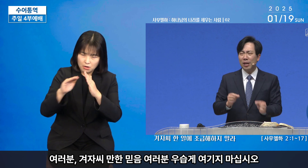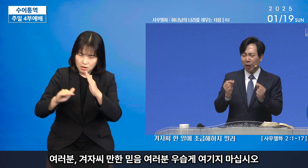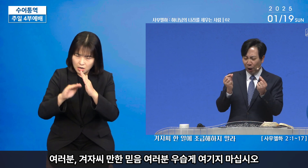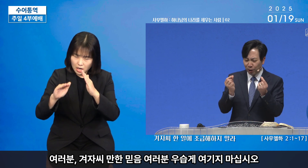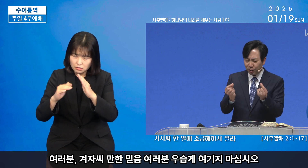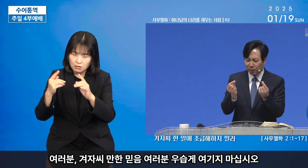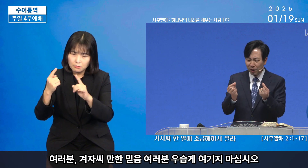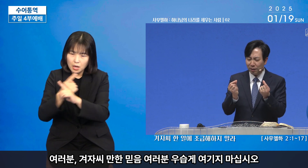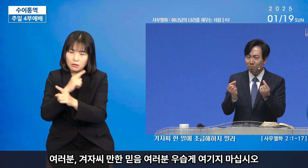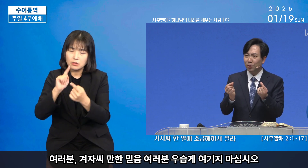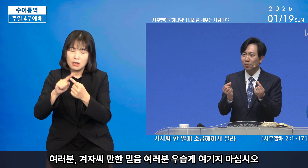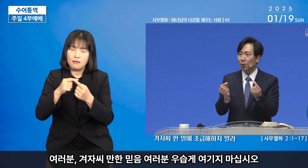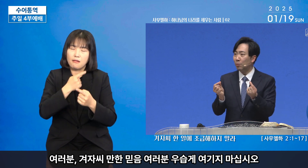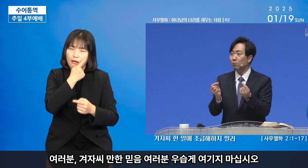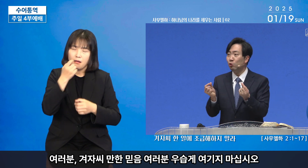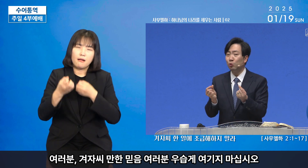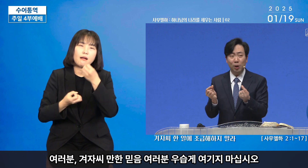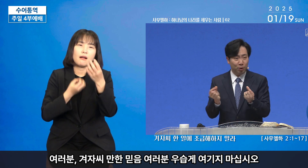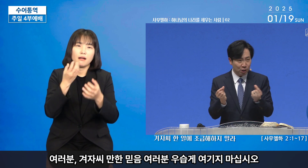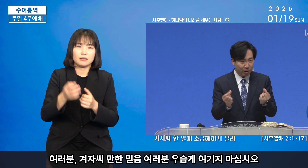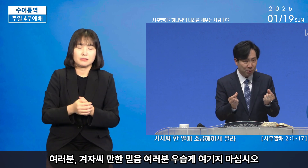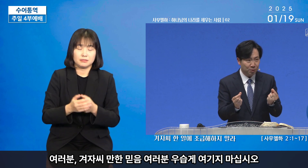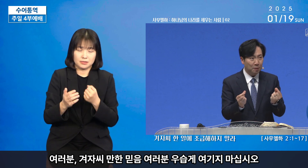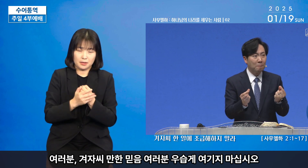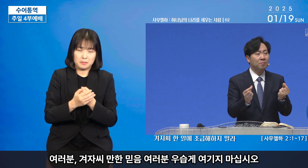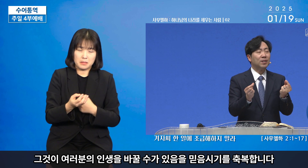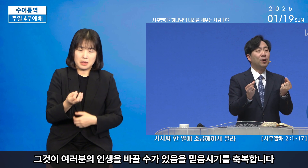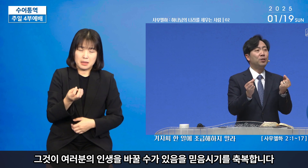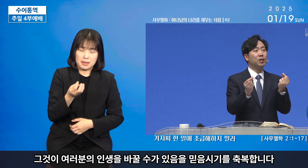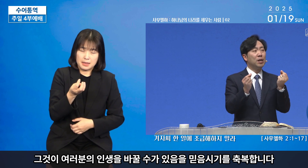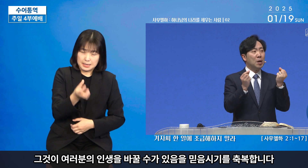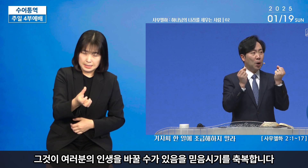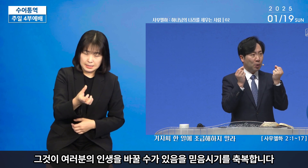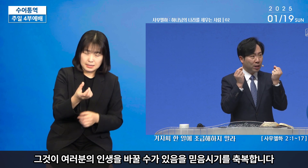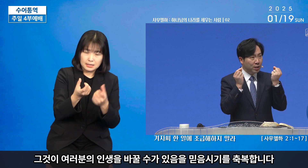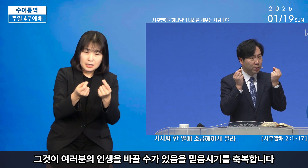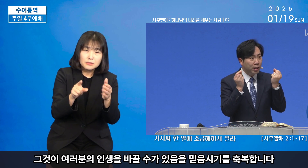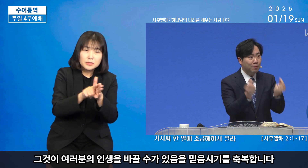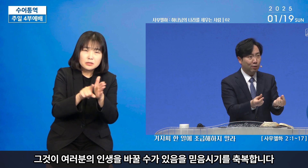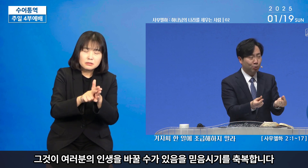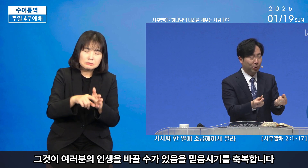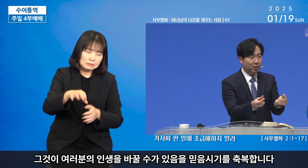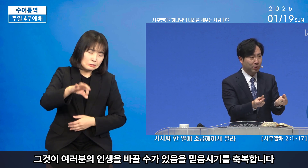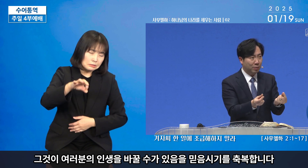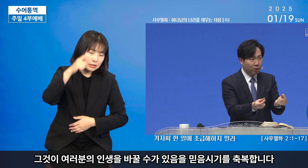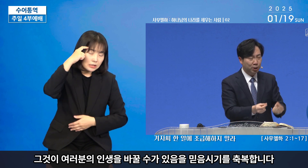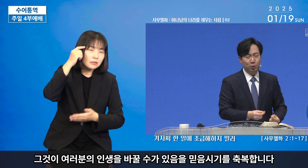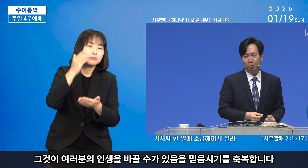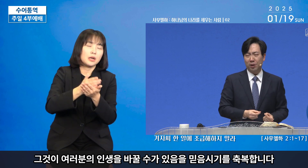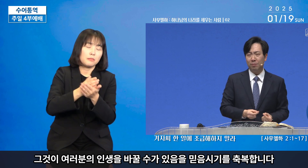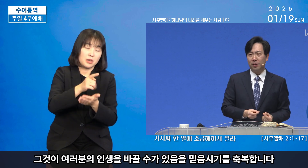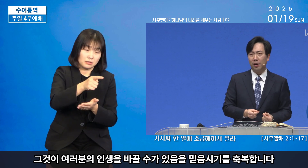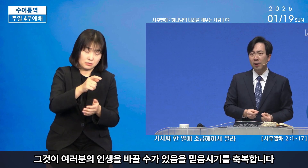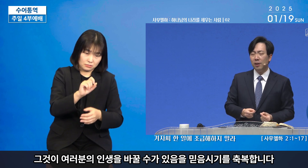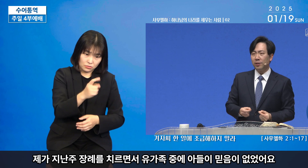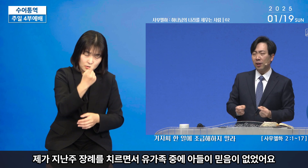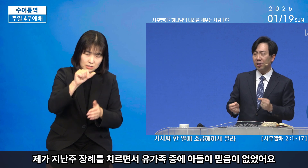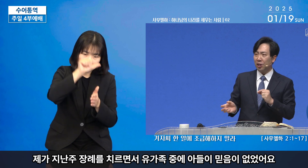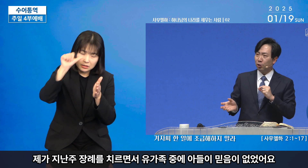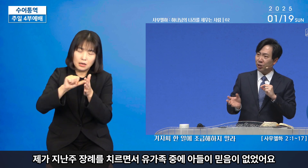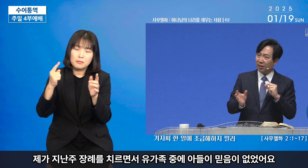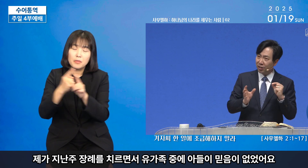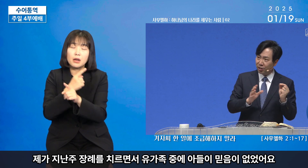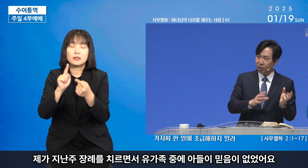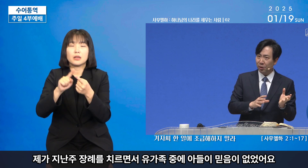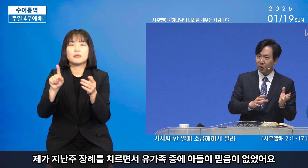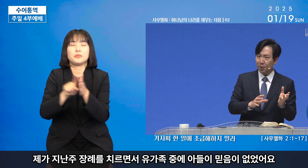여러분, 겨자씨만한 믿음, 여러분 우습게 여기지 마십시오. 그것이 여러분의 인생을 바꿀 수가 있음을 믿으시길 축복합니다. 제가